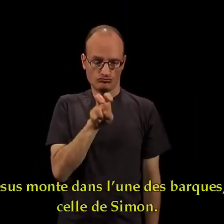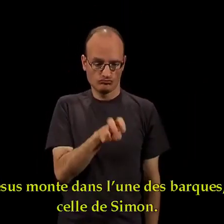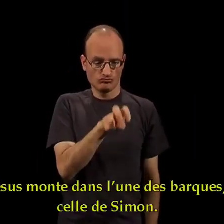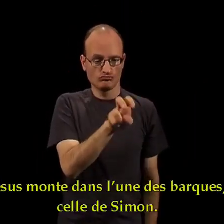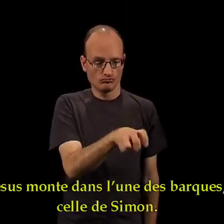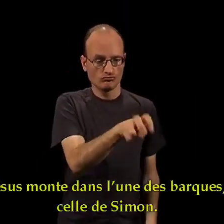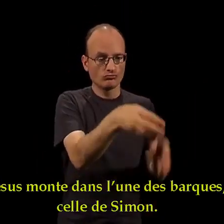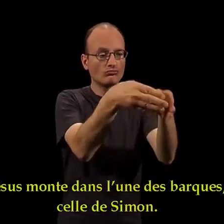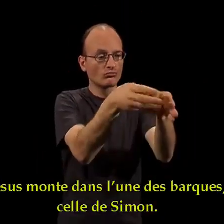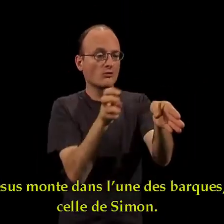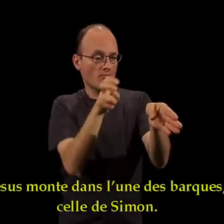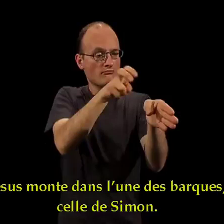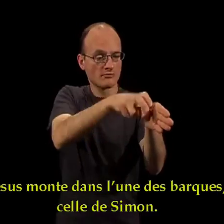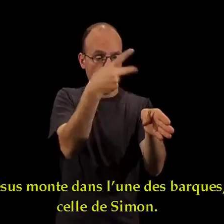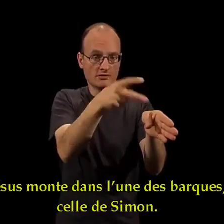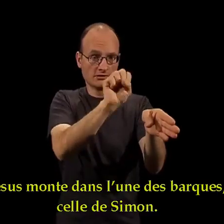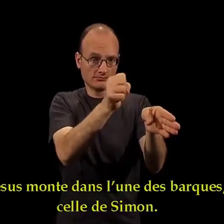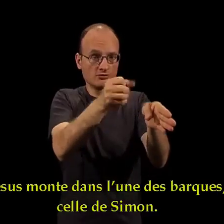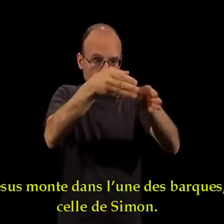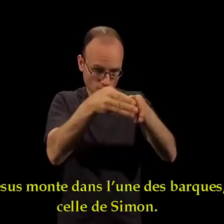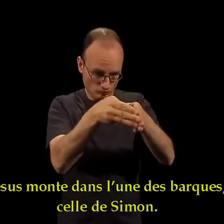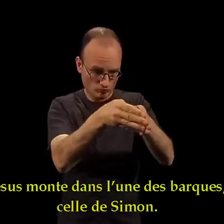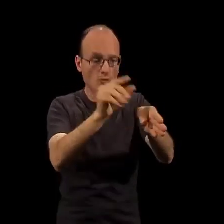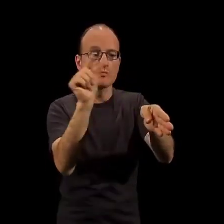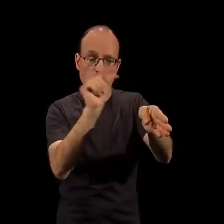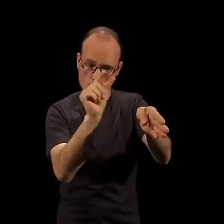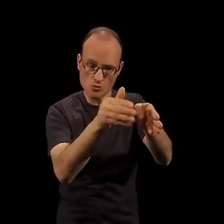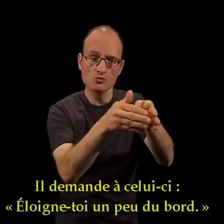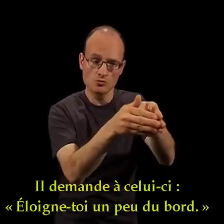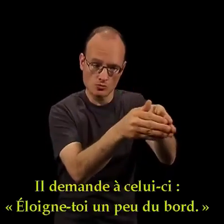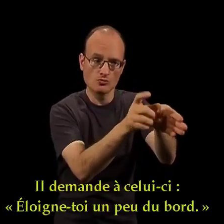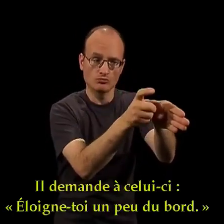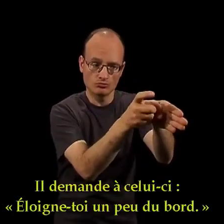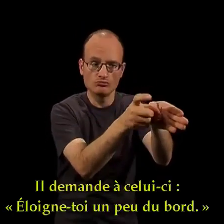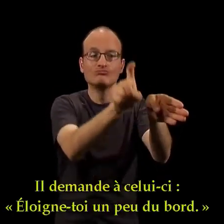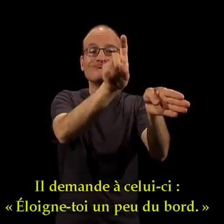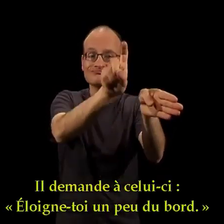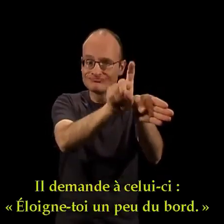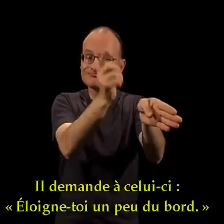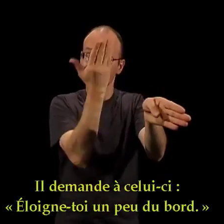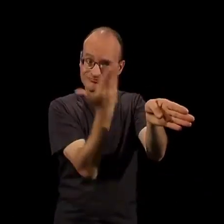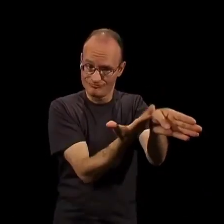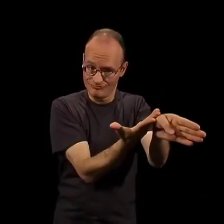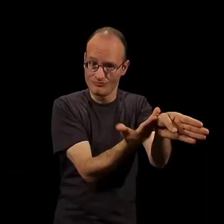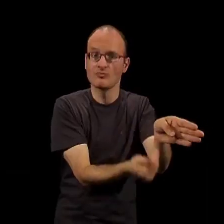Jésus monte dans l'une des barques, celle de Simon. Il demande à celui-ci: Éloigne-toi un peu du